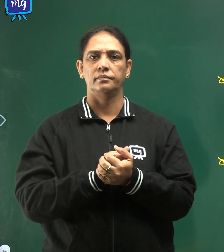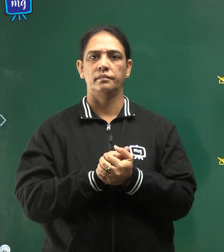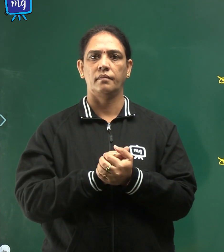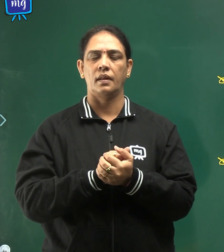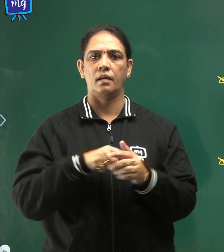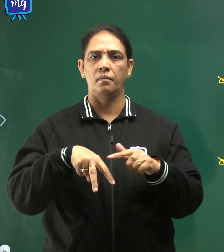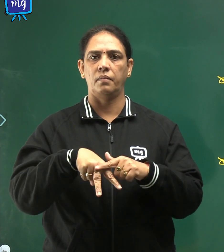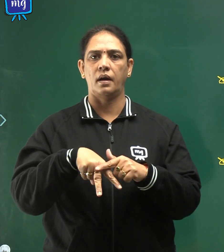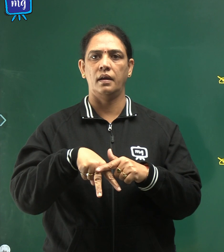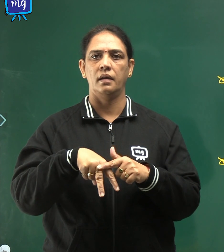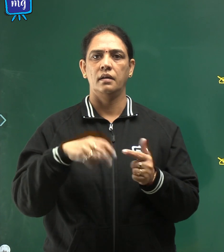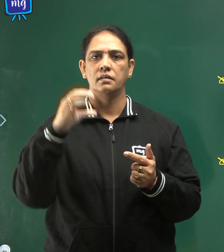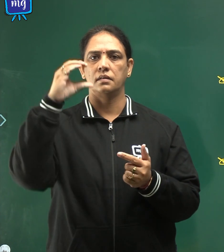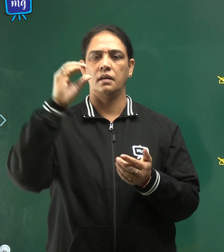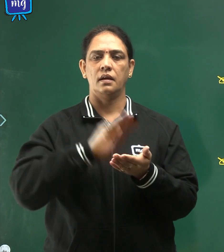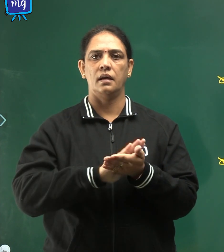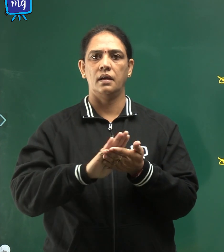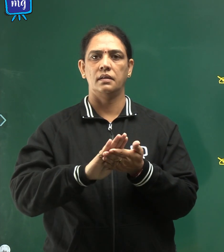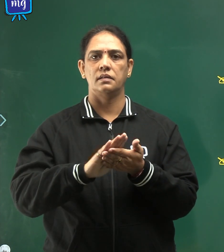पाई चार्ट में